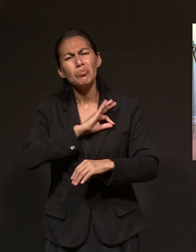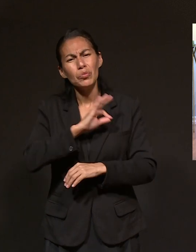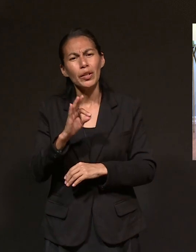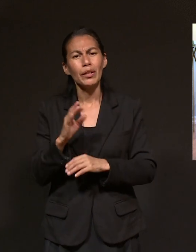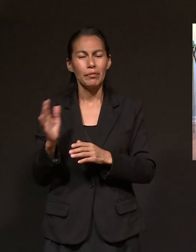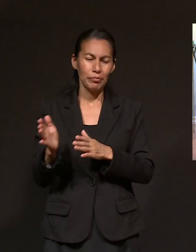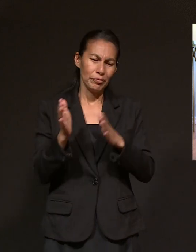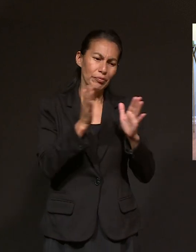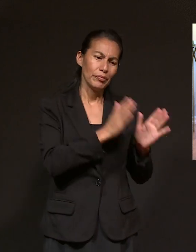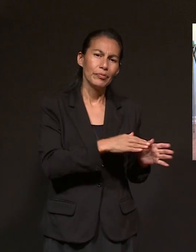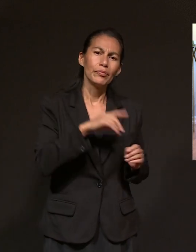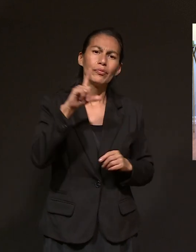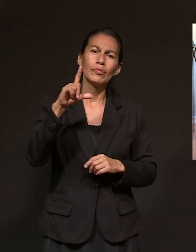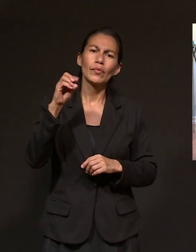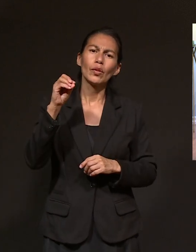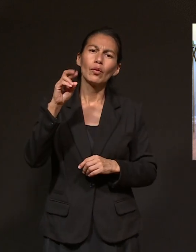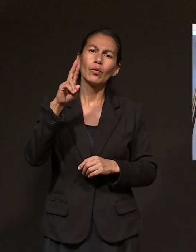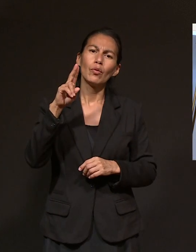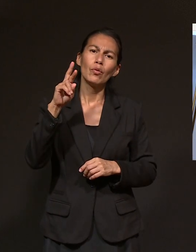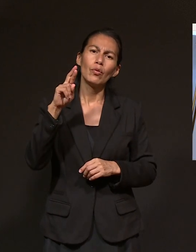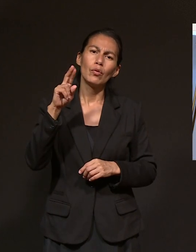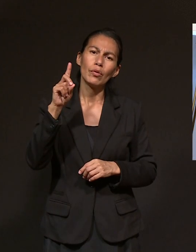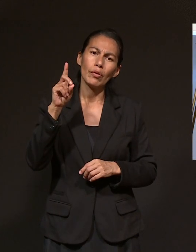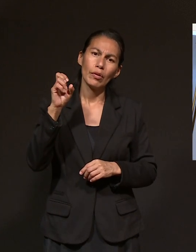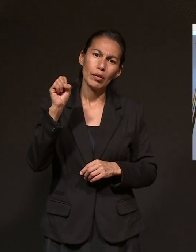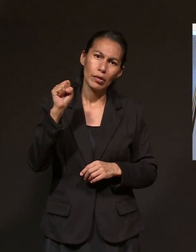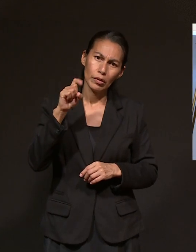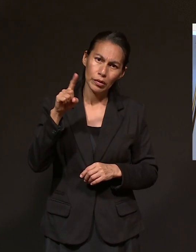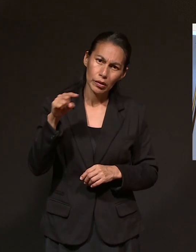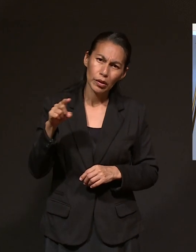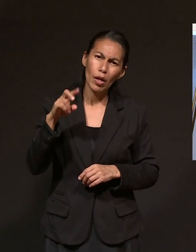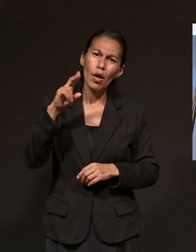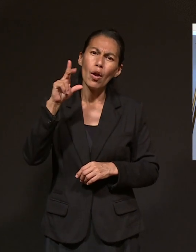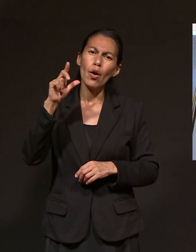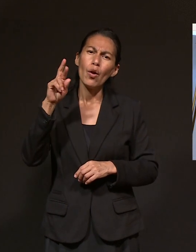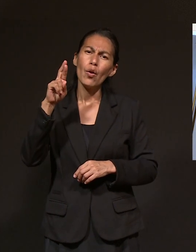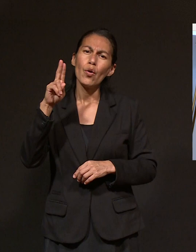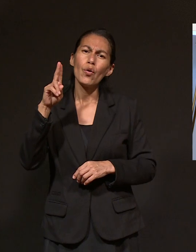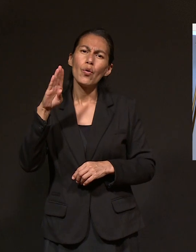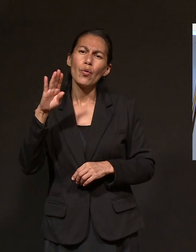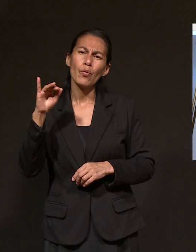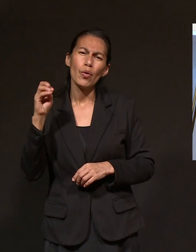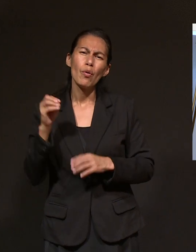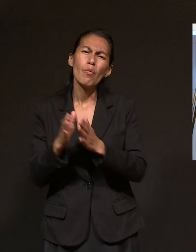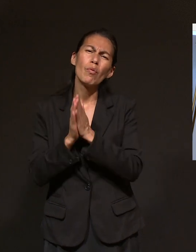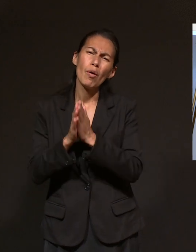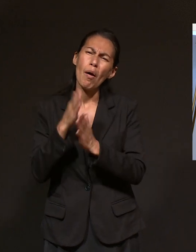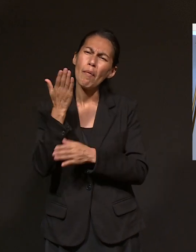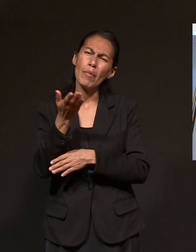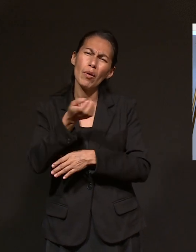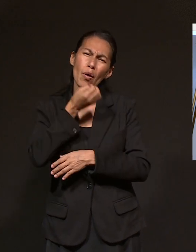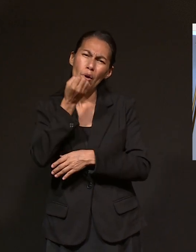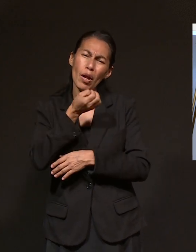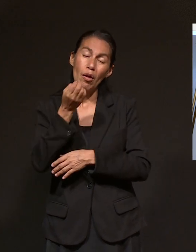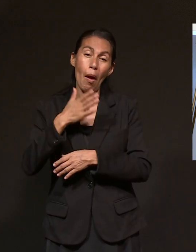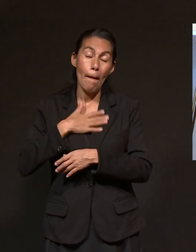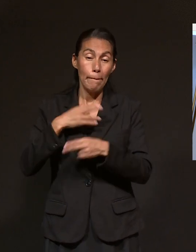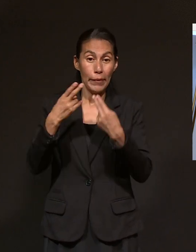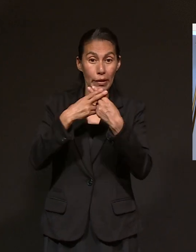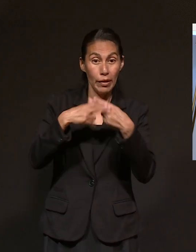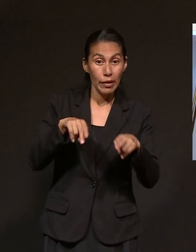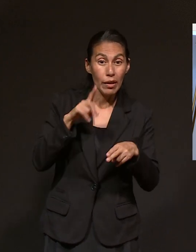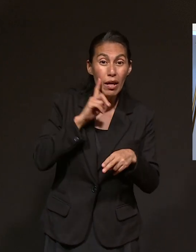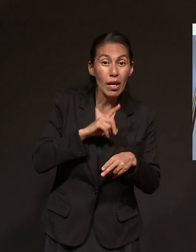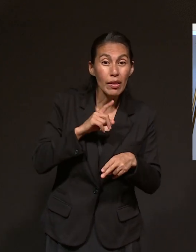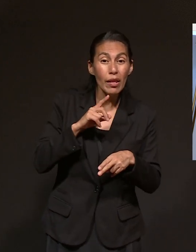Gracias Dice ella Lourdes Rubio Pido oración para que mi nieta Ivana Pueda entrar a la